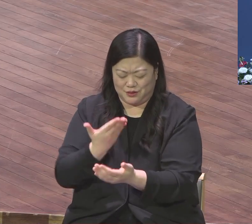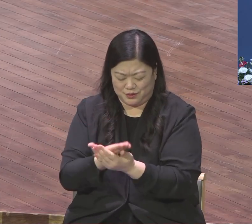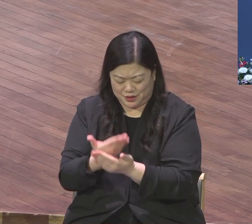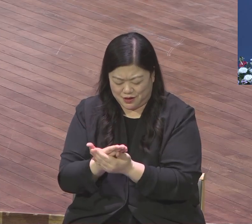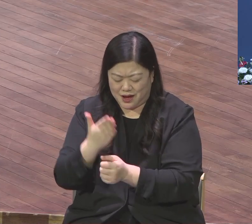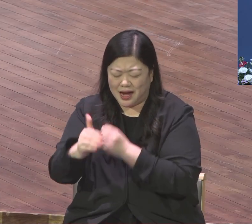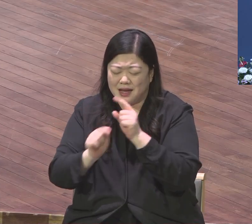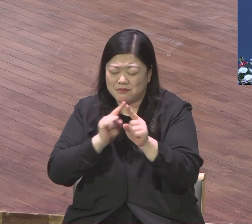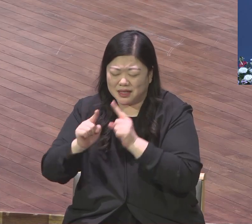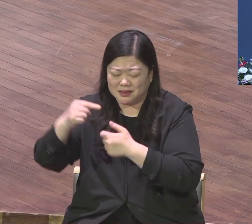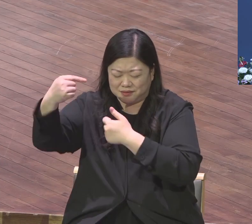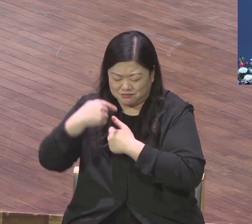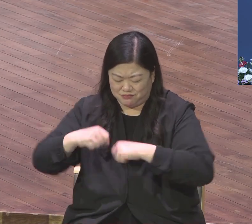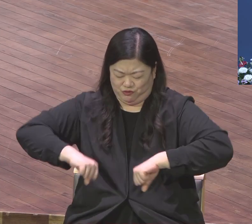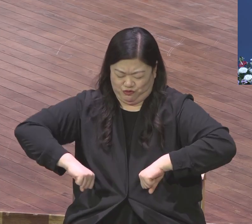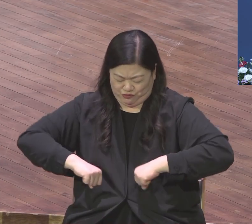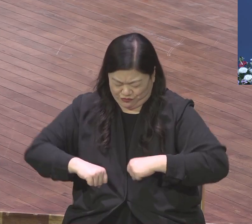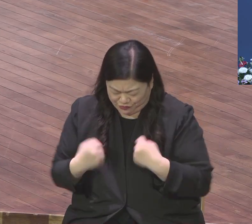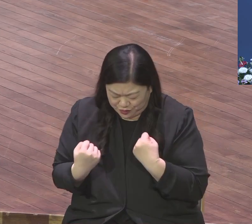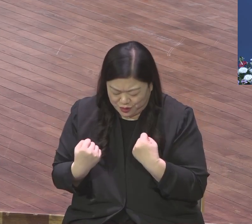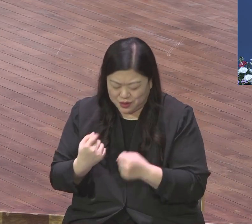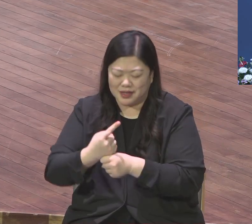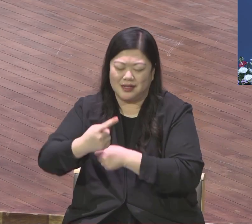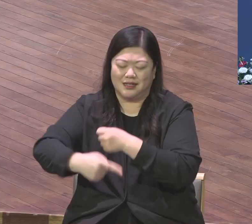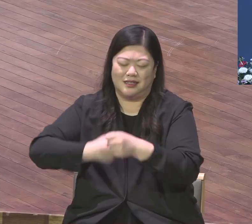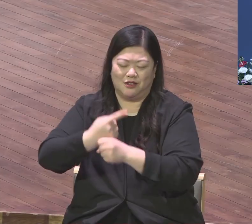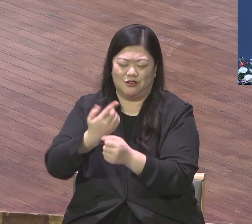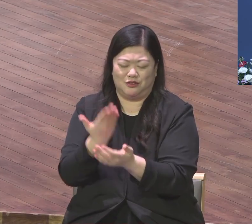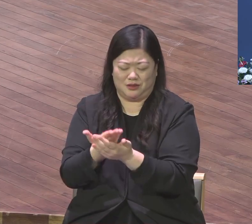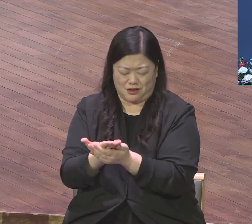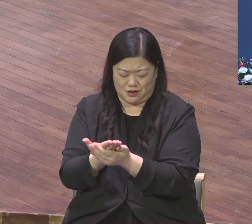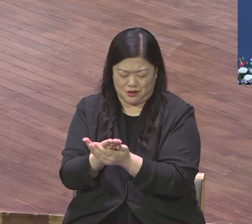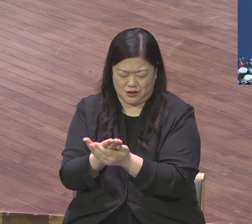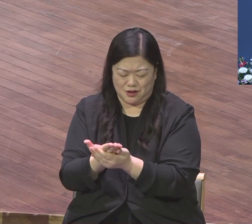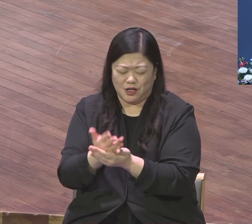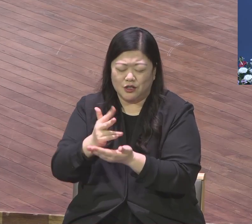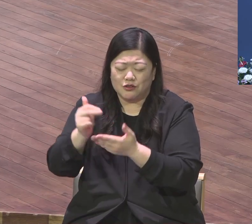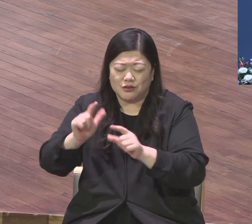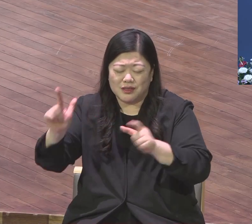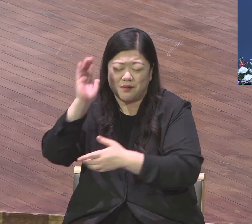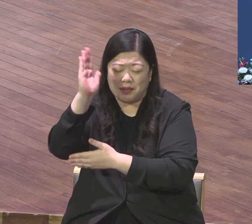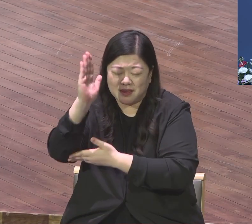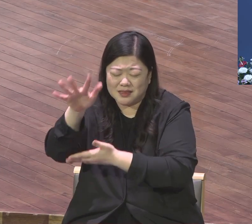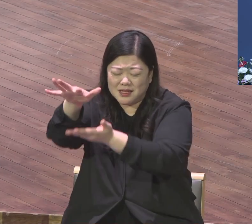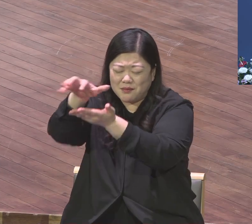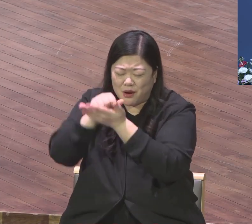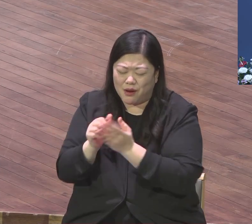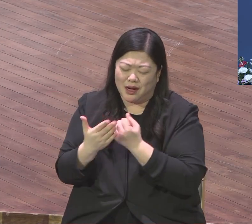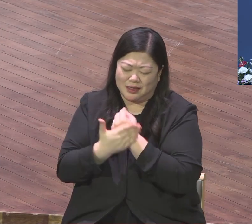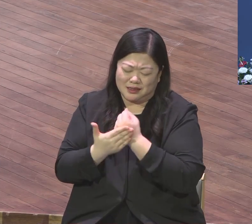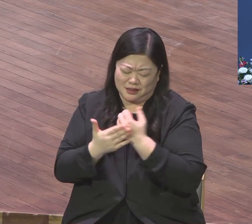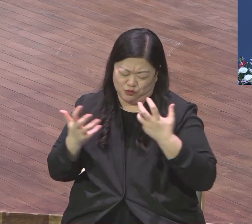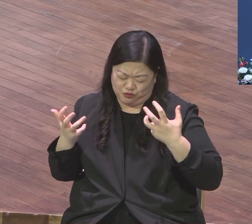말씀 따라가는 새해가 되게 하여 주옵소서. 강단 메시지 적용하고 살아가는 새해가 되게